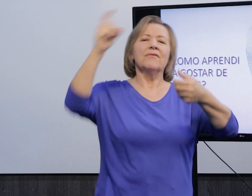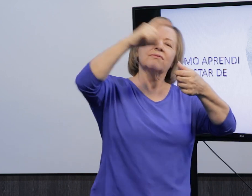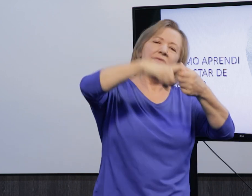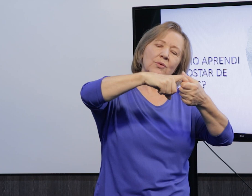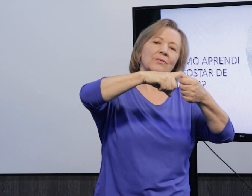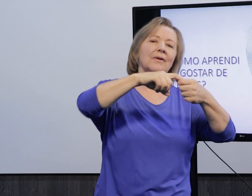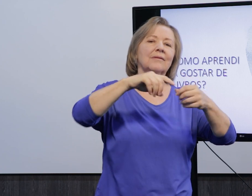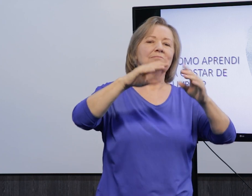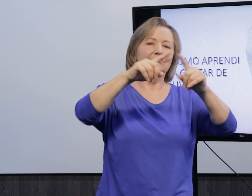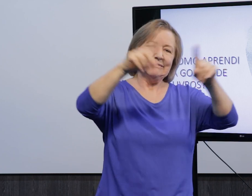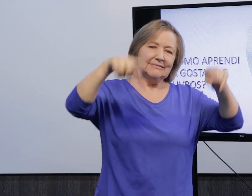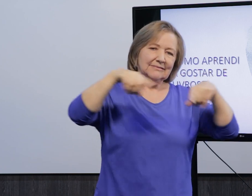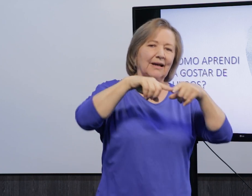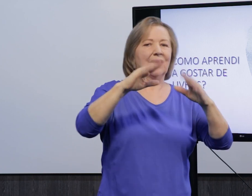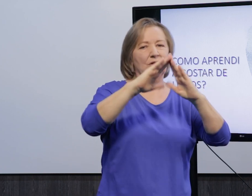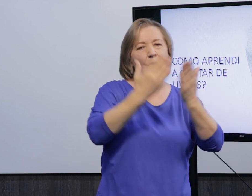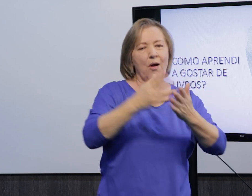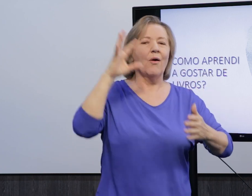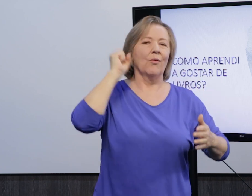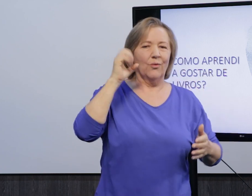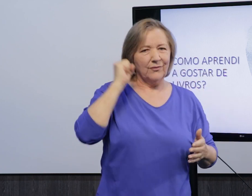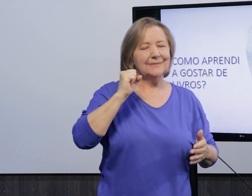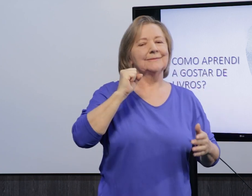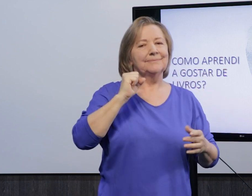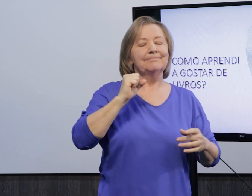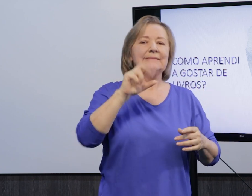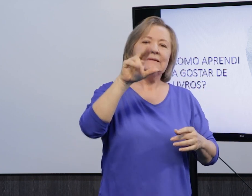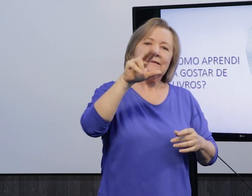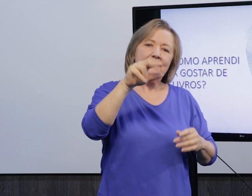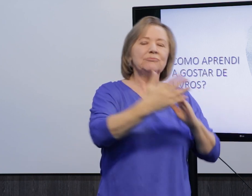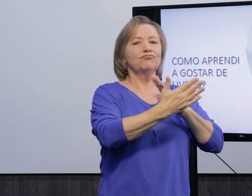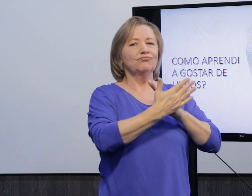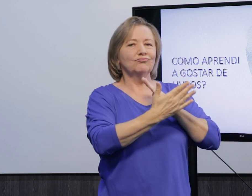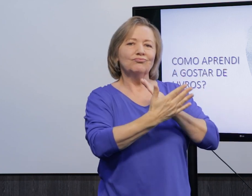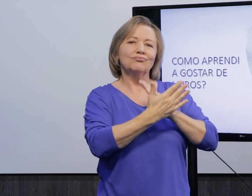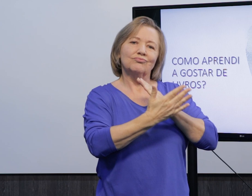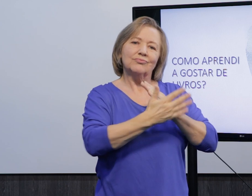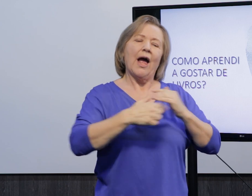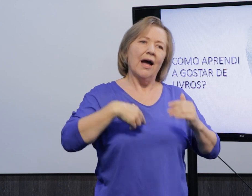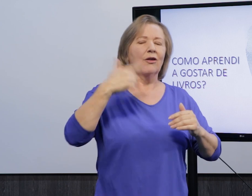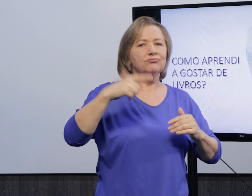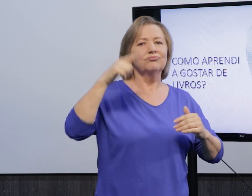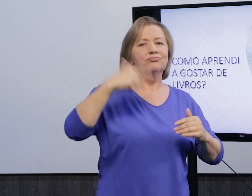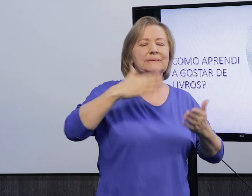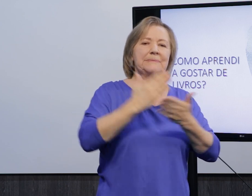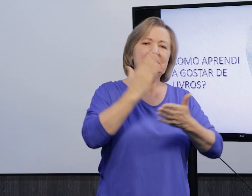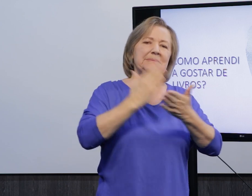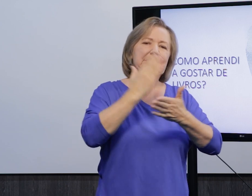para uma escola uma sala regular onde tinha os ouvintes daí eu sempre passava